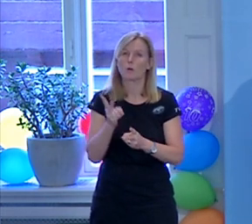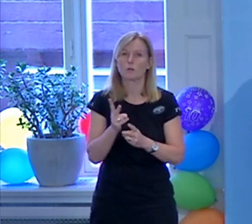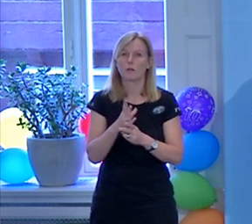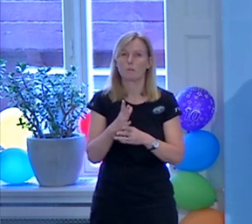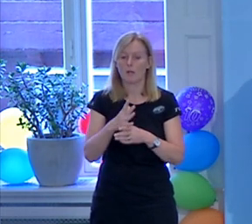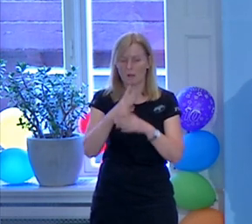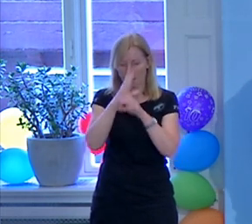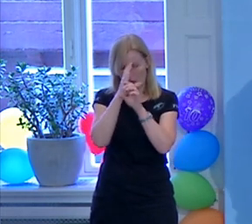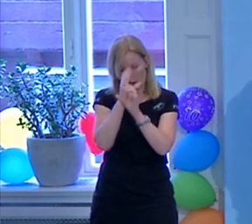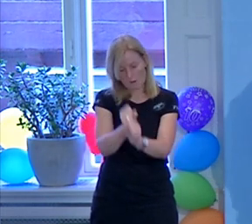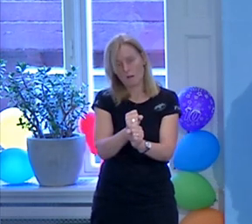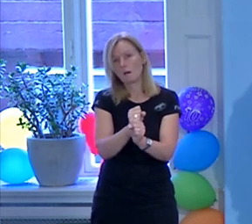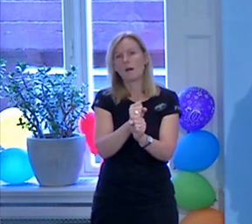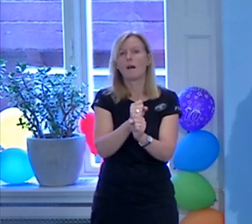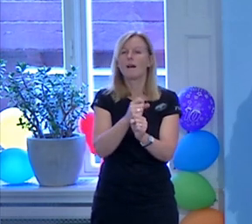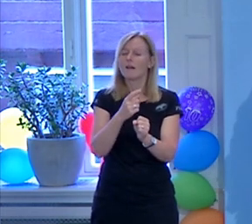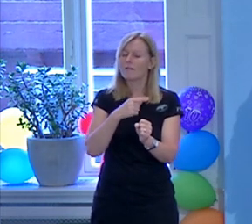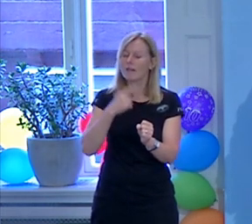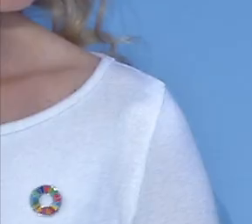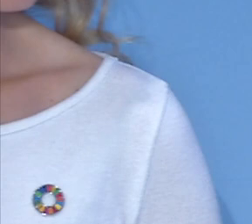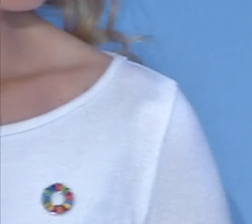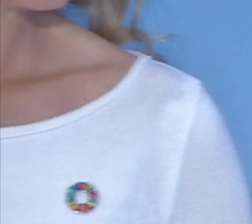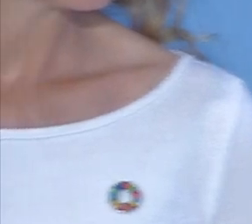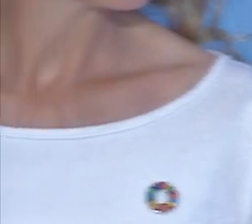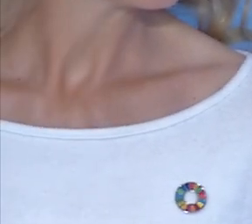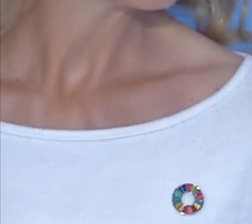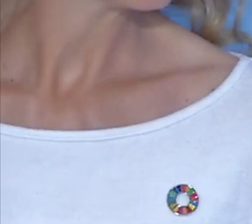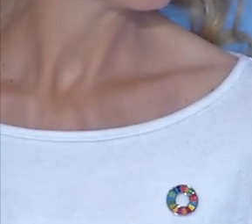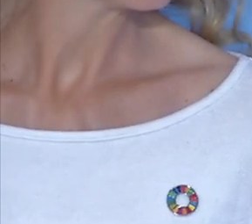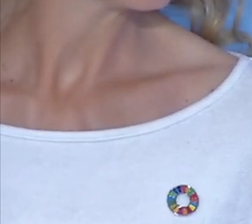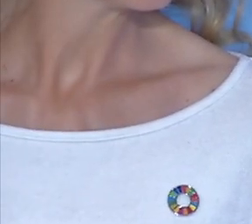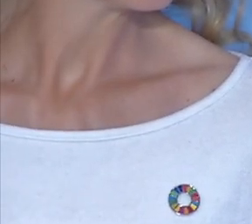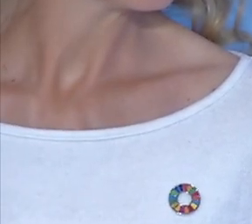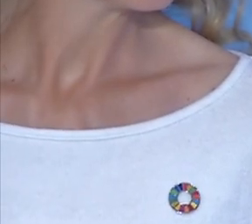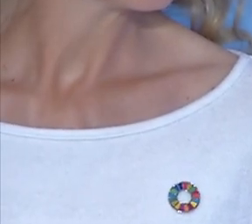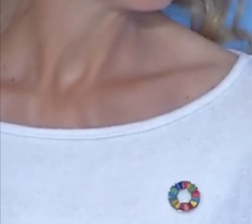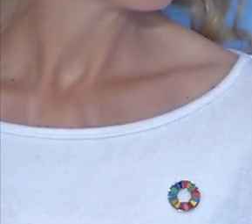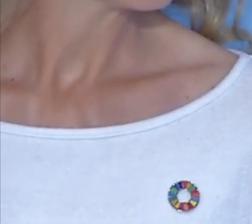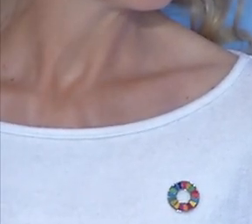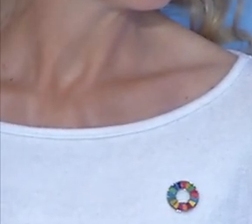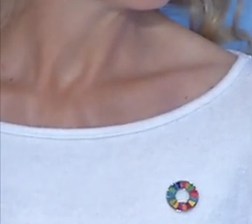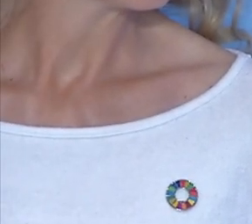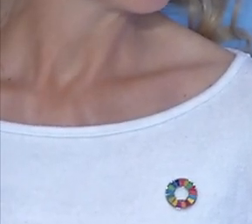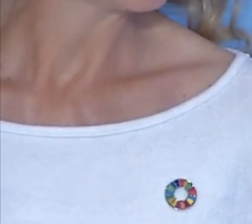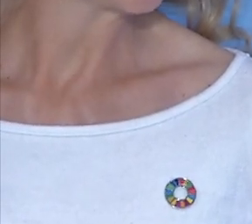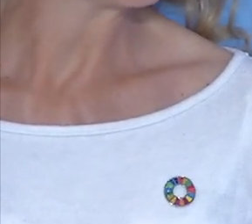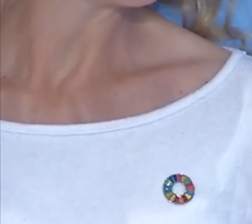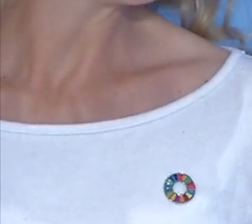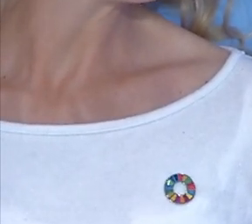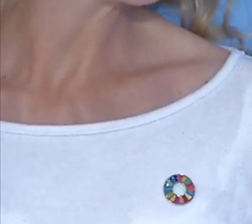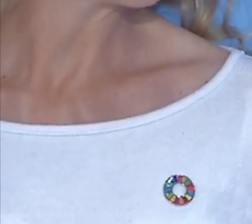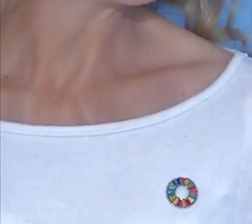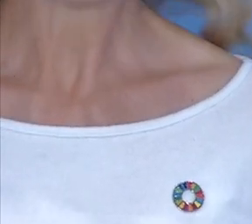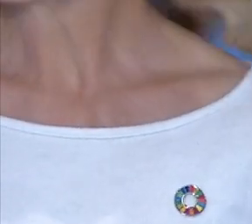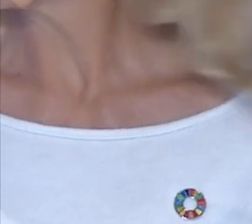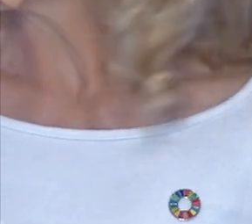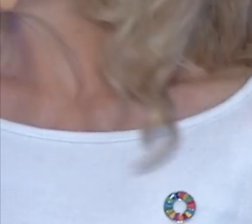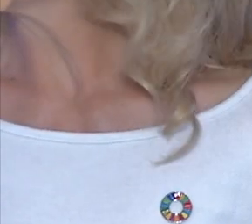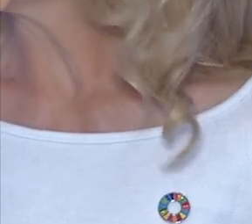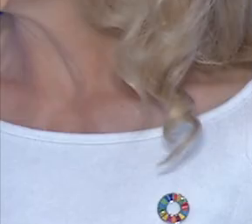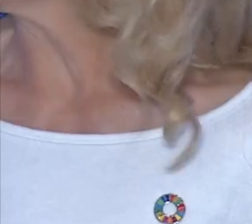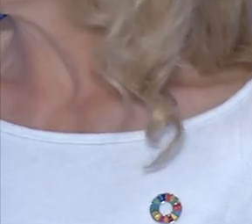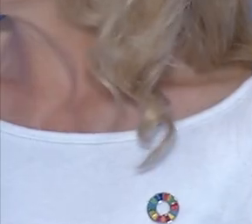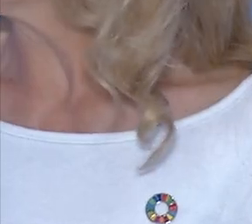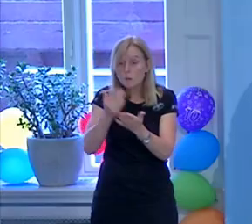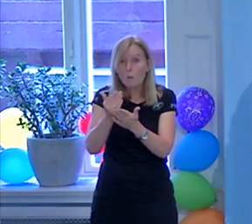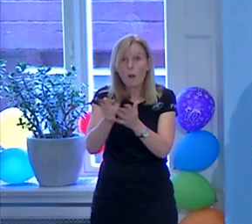sig fast i de här, för det är ju människor runt omkring som drabbas. Så att det är liksom lite emergency då, kan jag tycka. Och det kan ju vara barn som ska börja